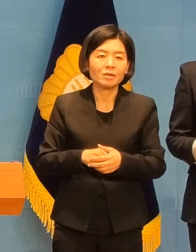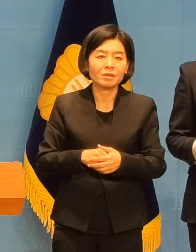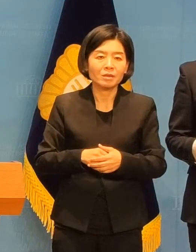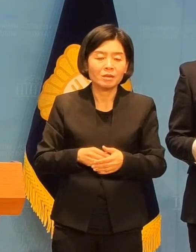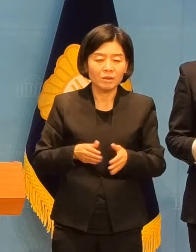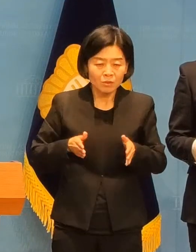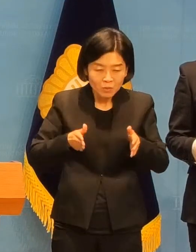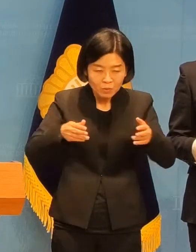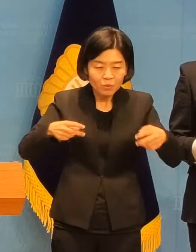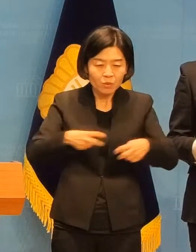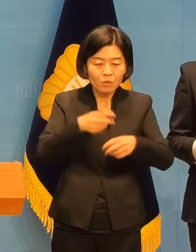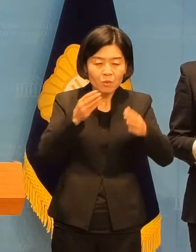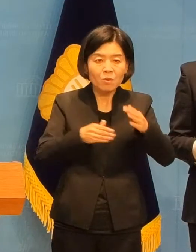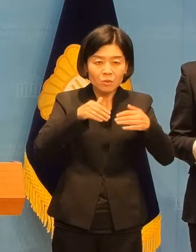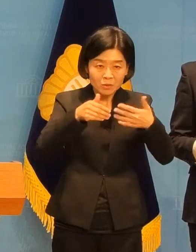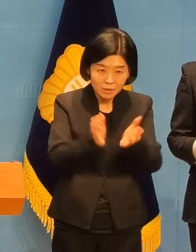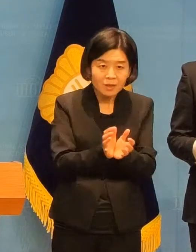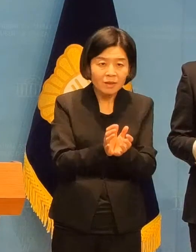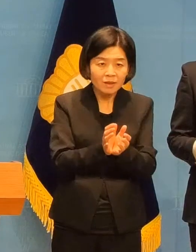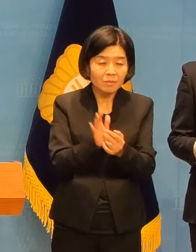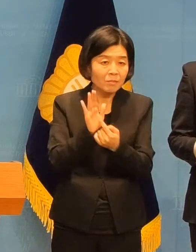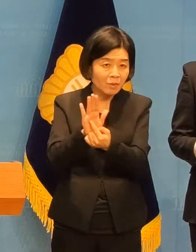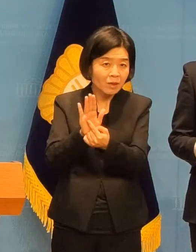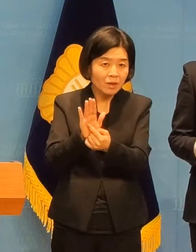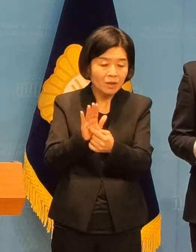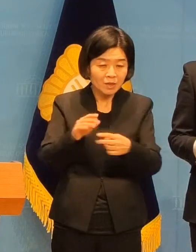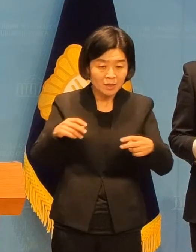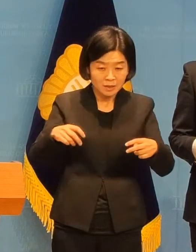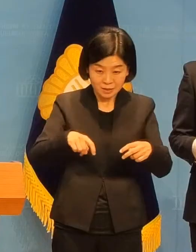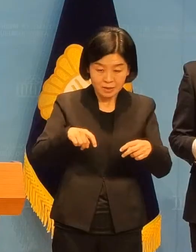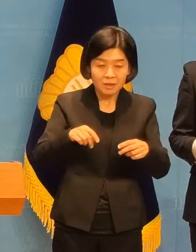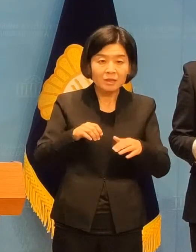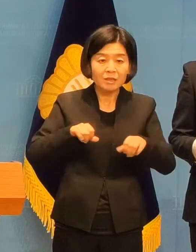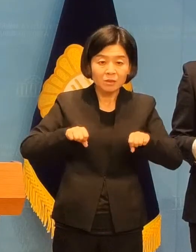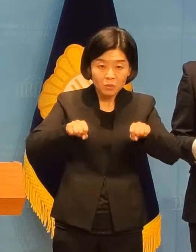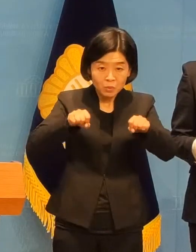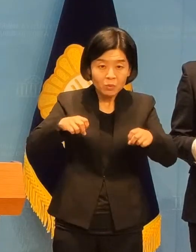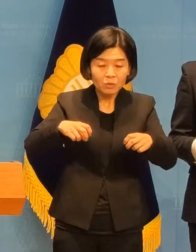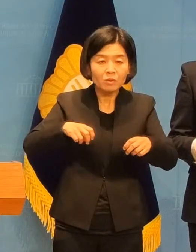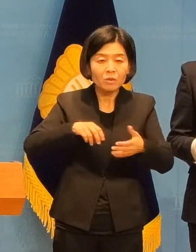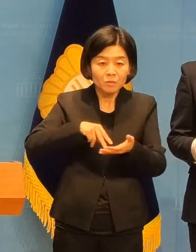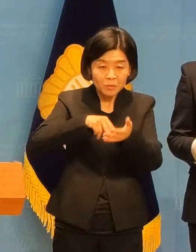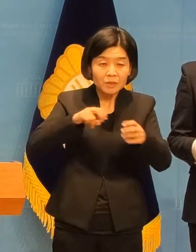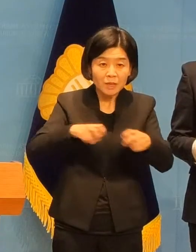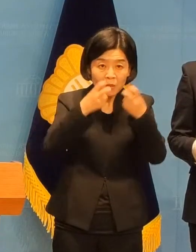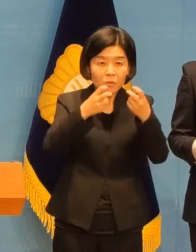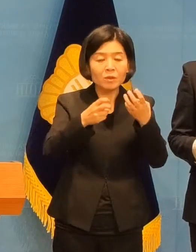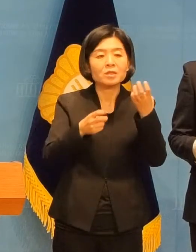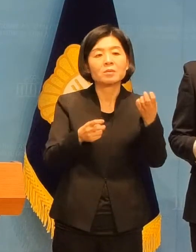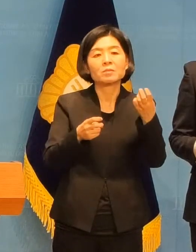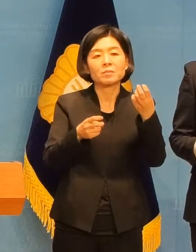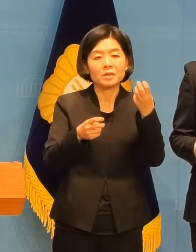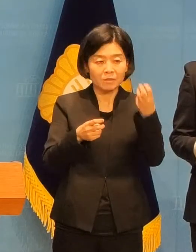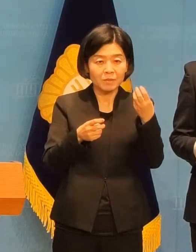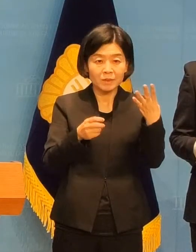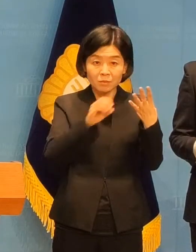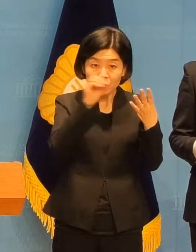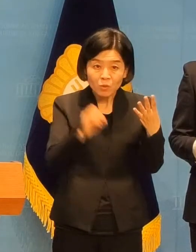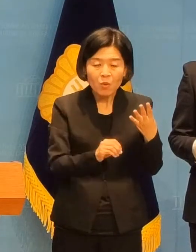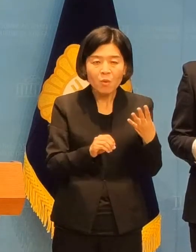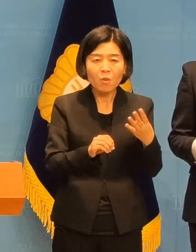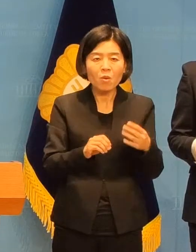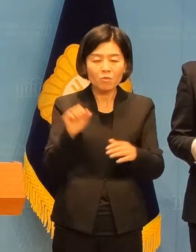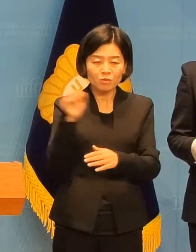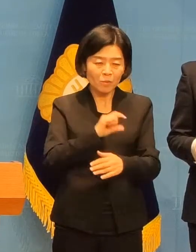도로교통공단에 따르면 전동 킥보드 사고의 34%가 무면허자에 의해 발생했으며